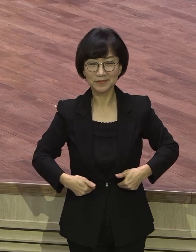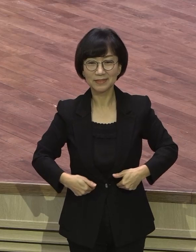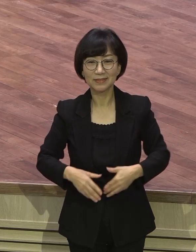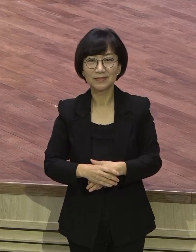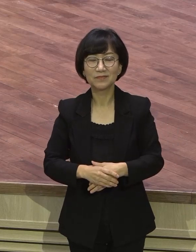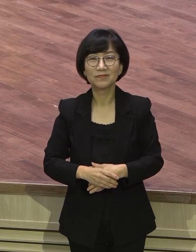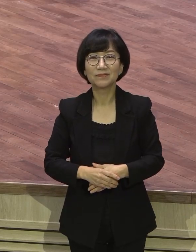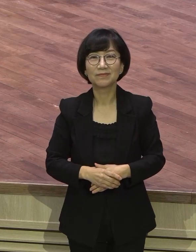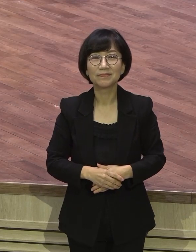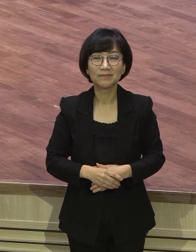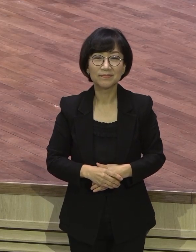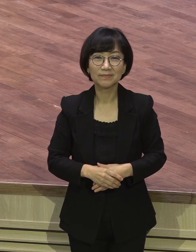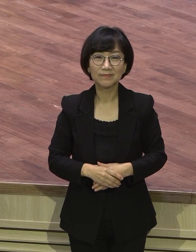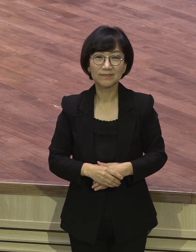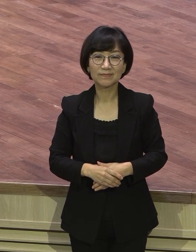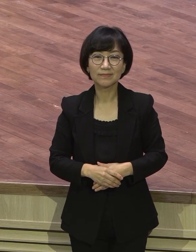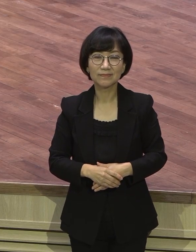말씀이에요. 지금.